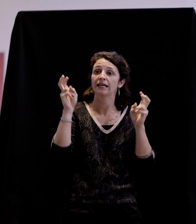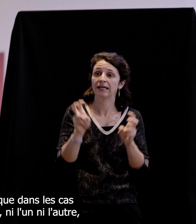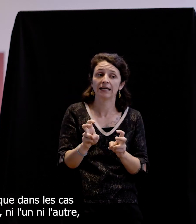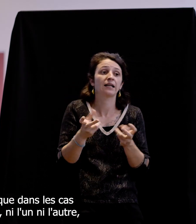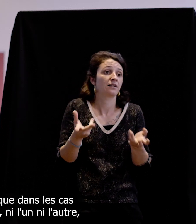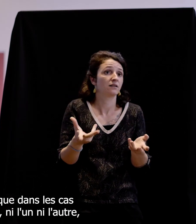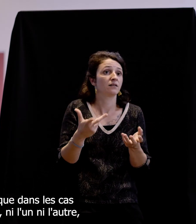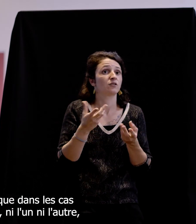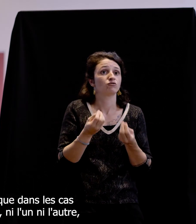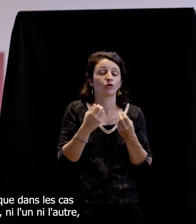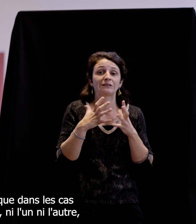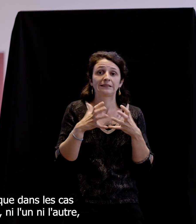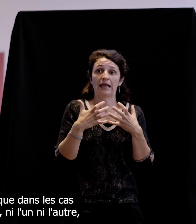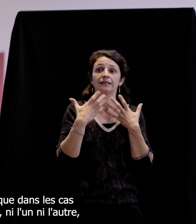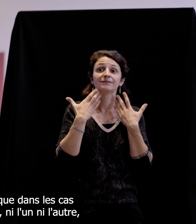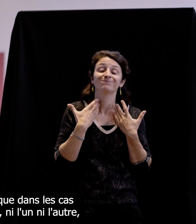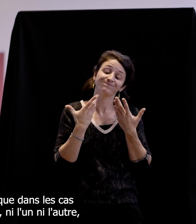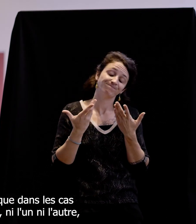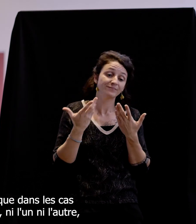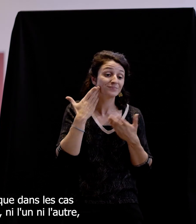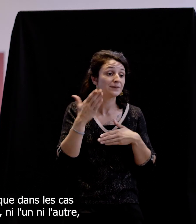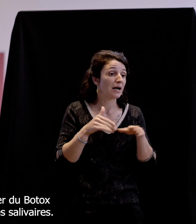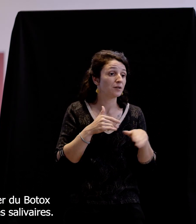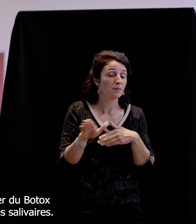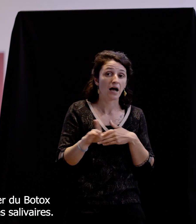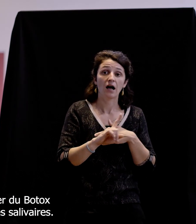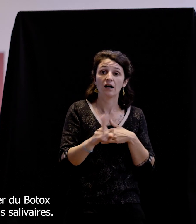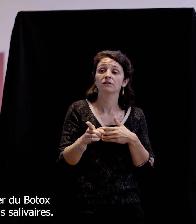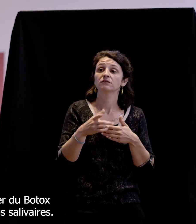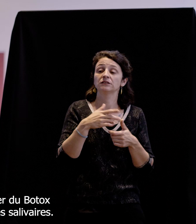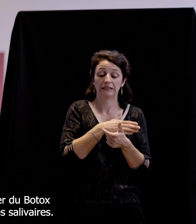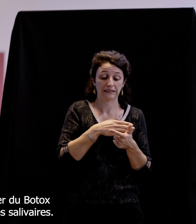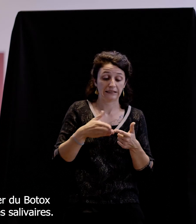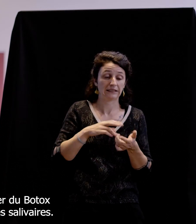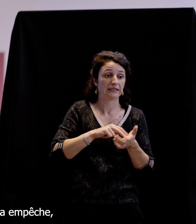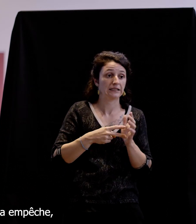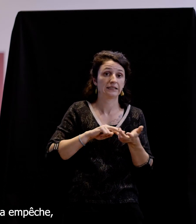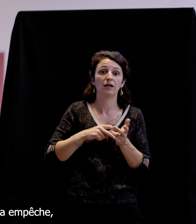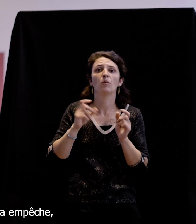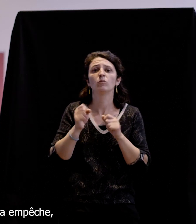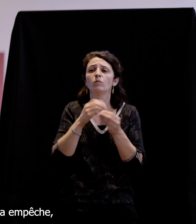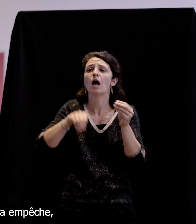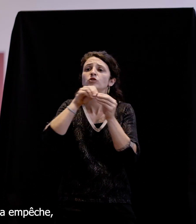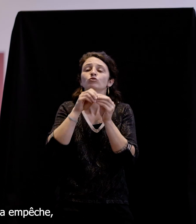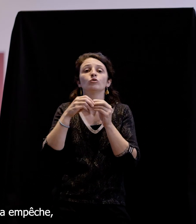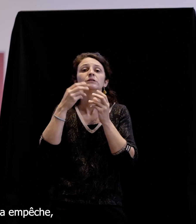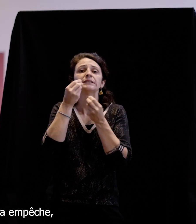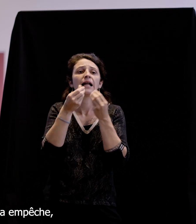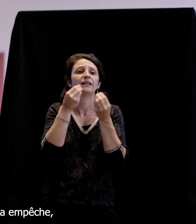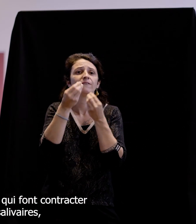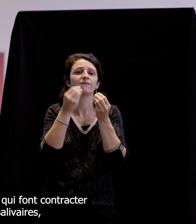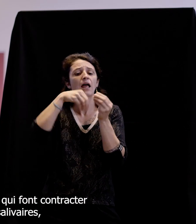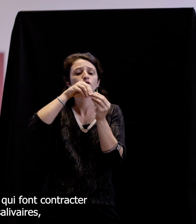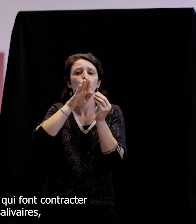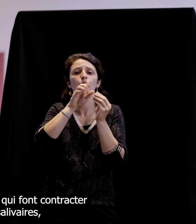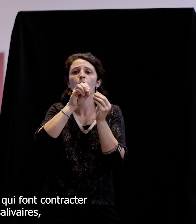sécrétions. Et puis vous savez que dans les cas où ça ne marche pas ni l'un ni l'autre, on peut injecter du botox dans les glandes salivaires parce que ça empêche,